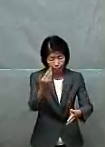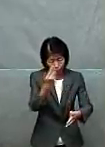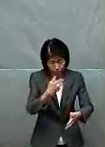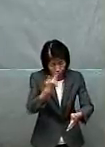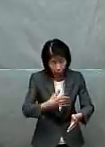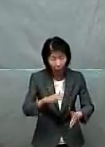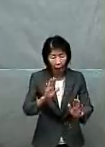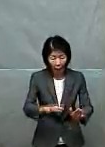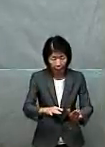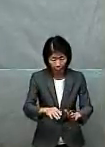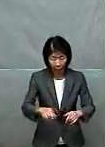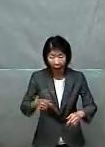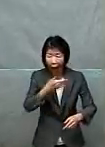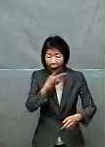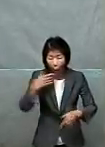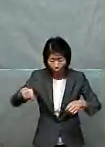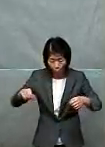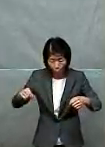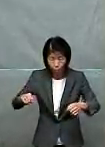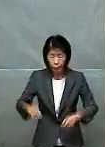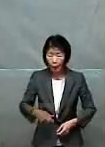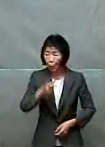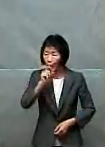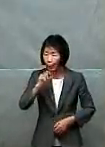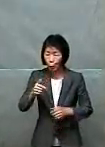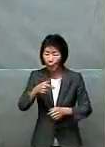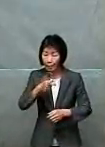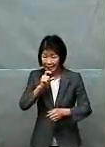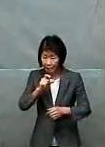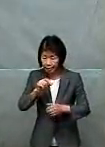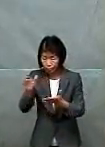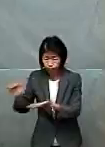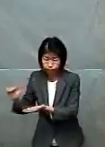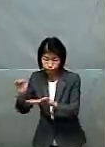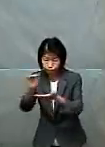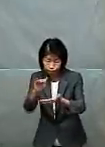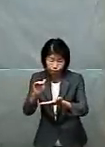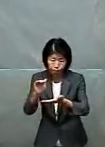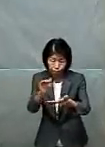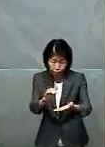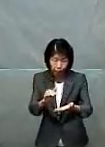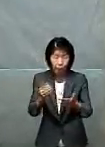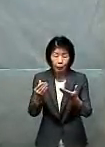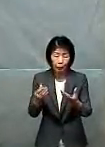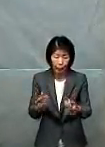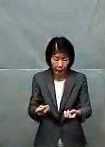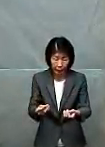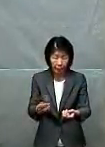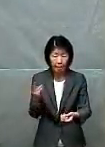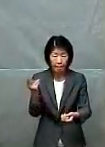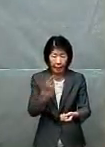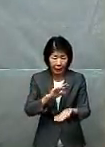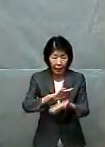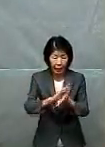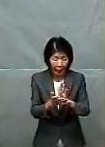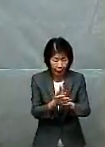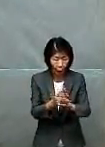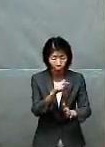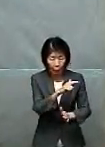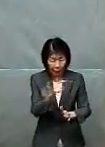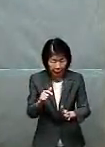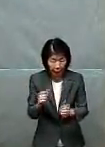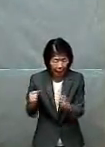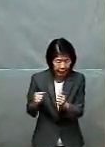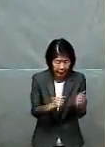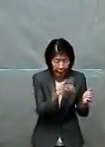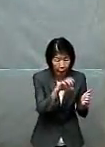、ブルーシートや飲料水の提供を行ってまいりました。また県営住宅など避難